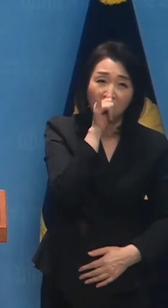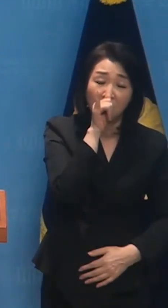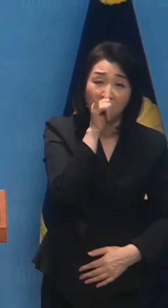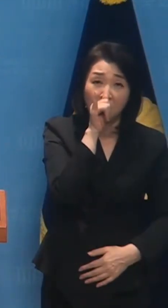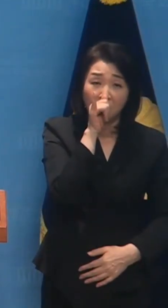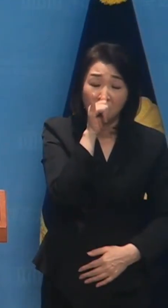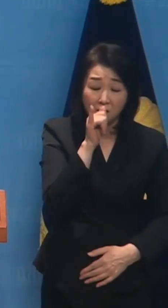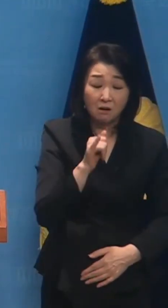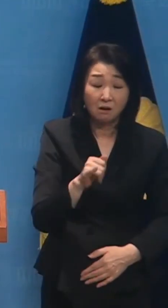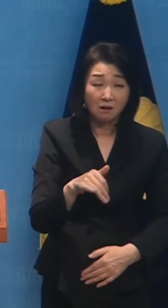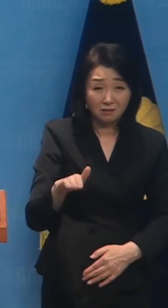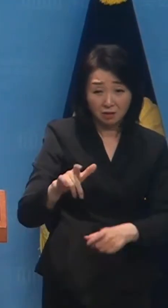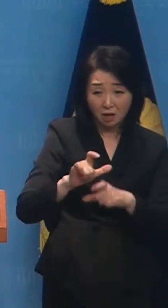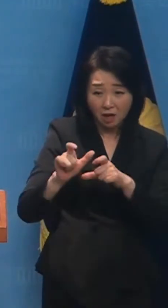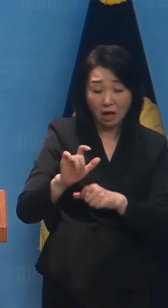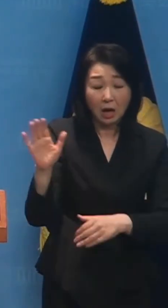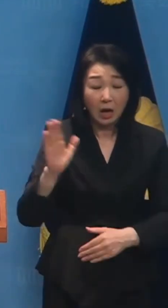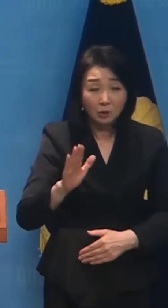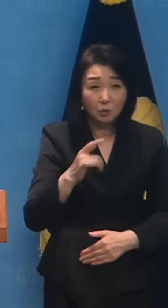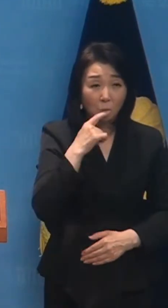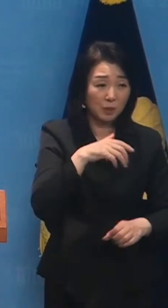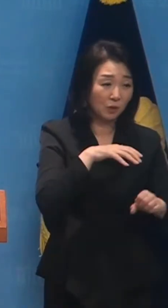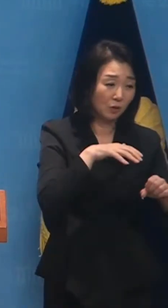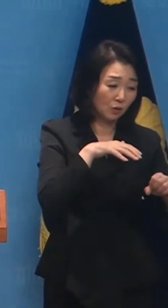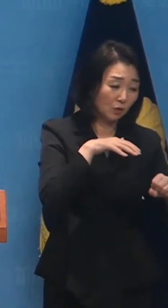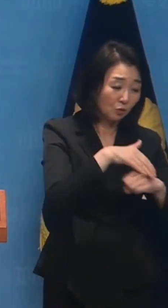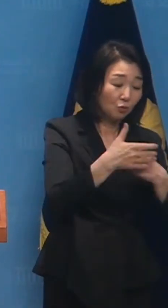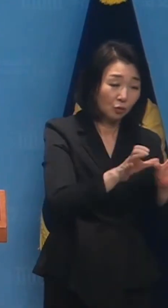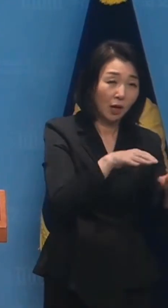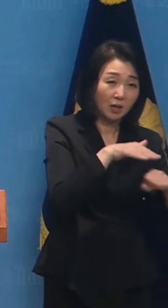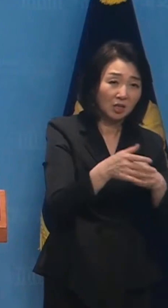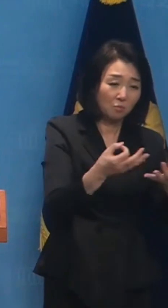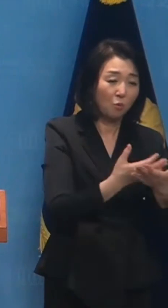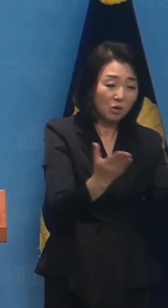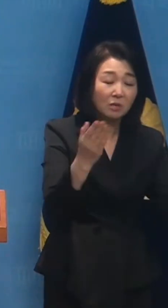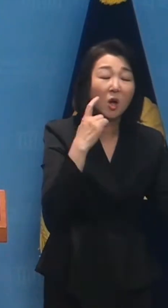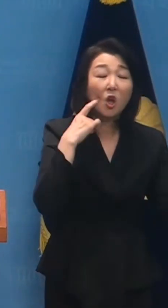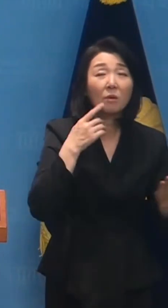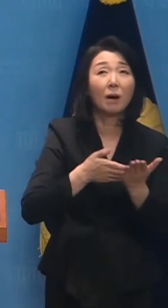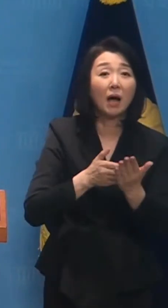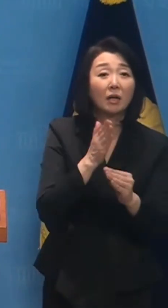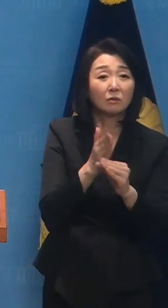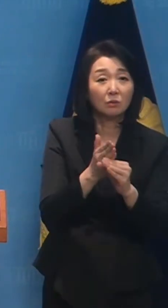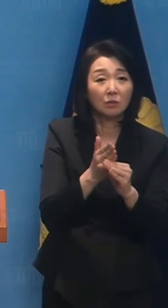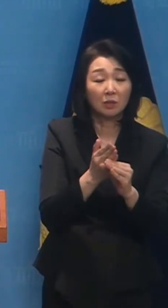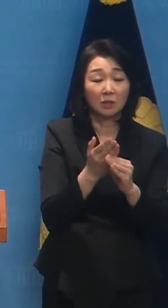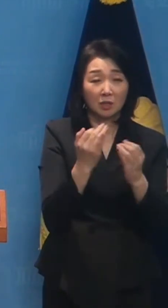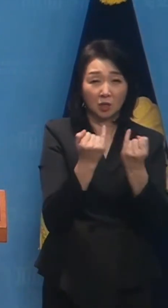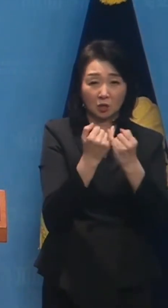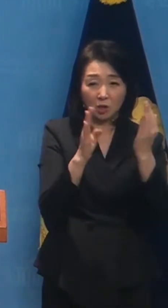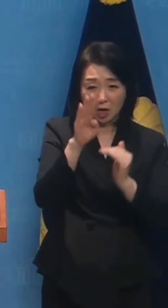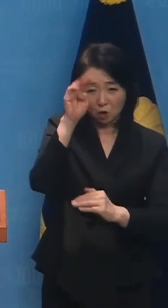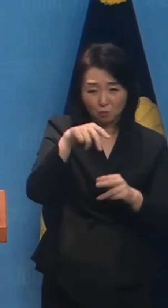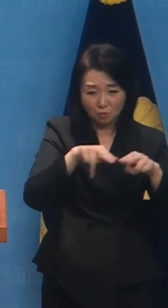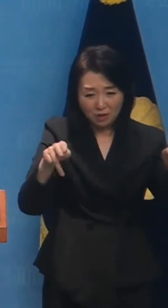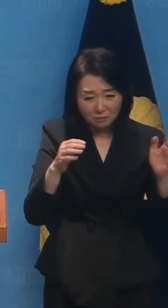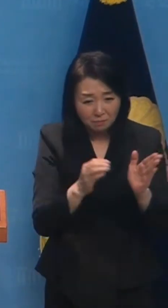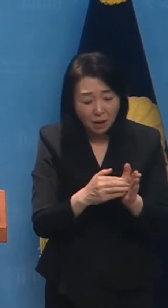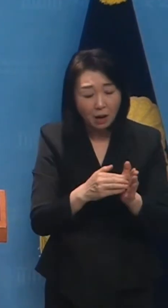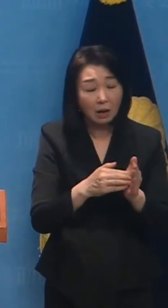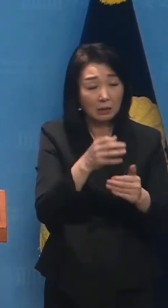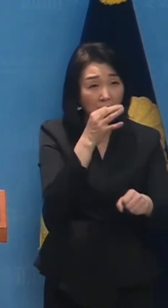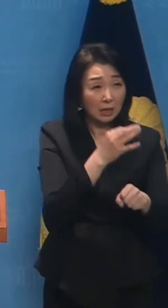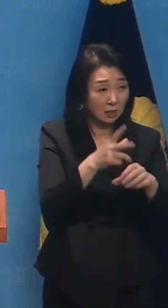하기는커녕 민주당식 포퓰리즘이라는 거짓말로 폄훼하고 있습니다. 이 문제는 여가부 폐지로 단순히 해결된